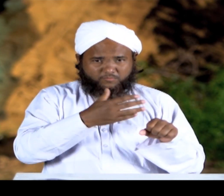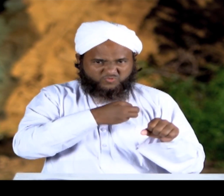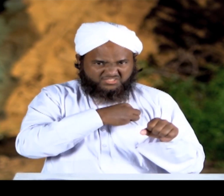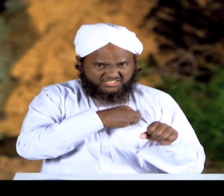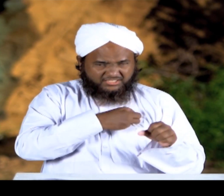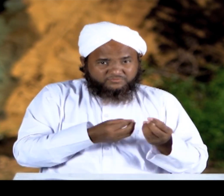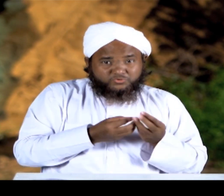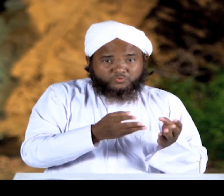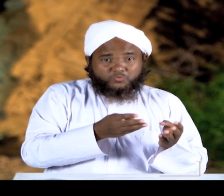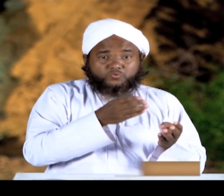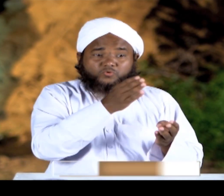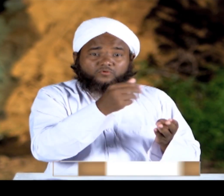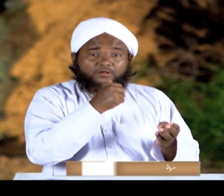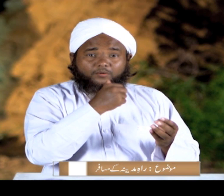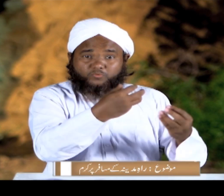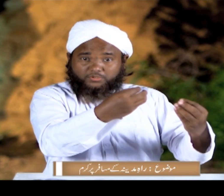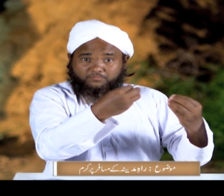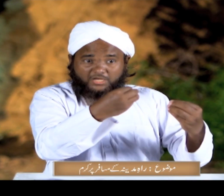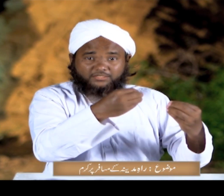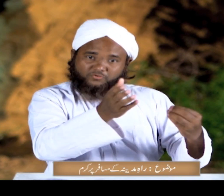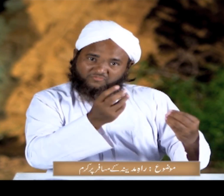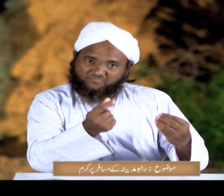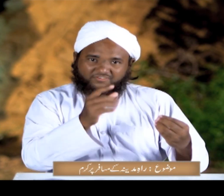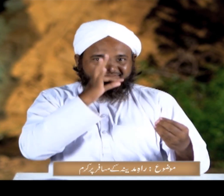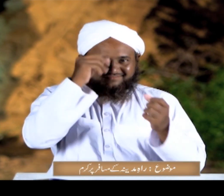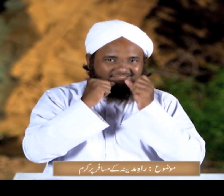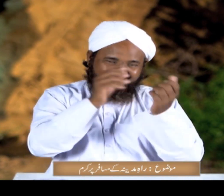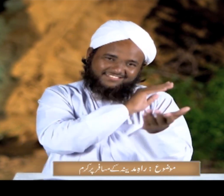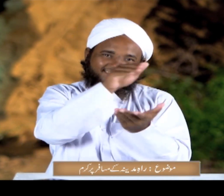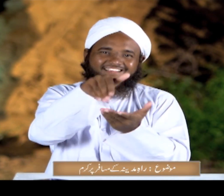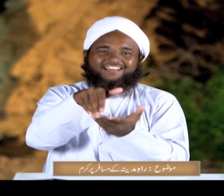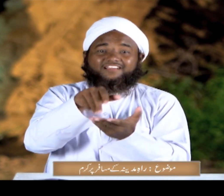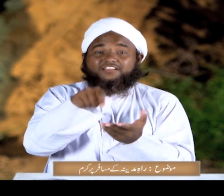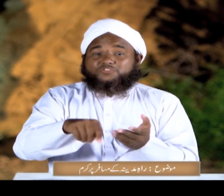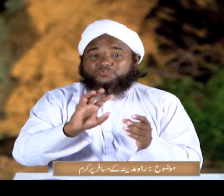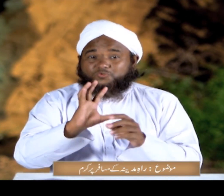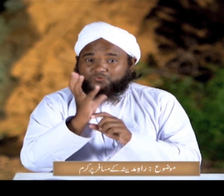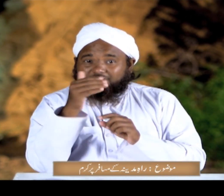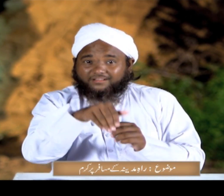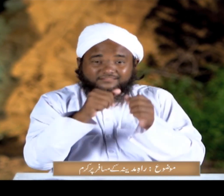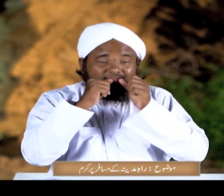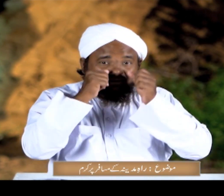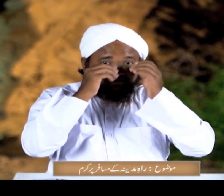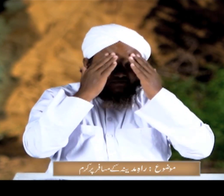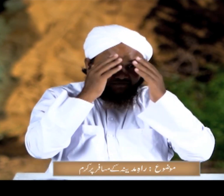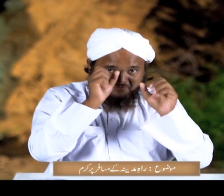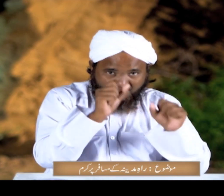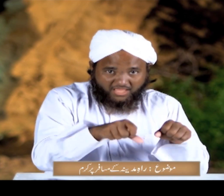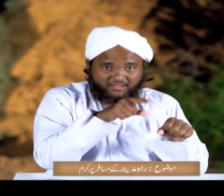کی تھی، اور بے شک جو مجھ پر کثرت سے درود پاک پڑھتا ہے میں اس کی فریاد رسی کرتا ہوں۔ پھر میری آنکھ کھل